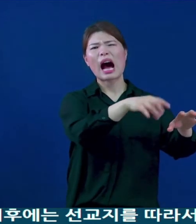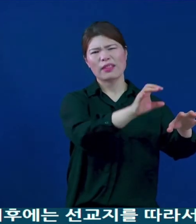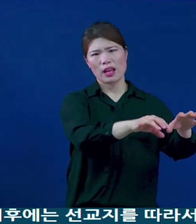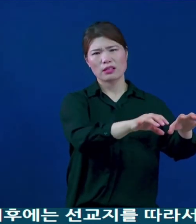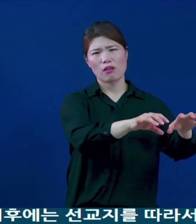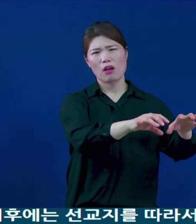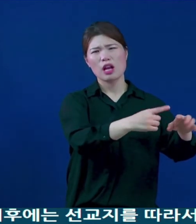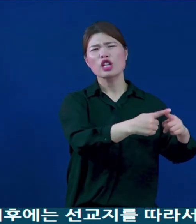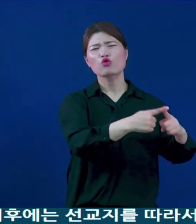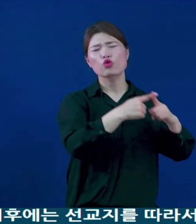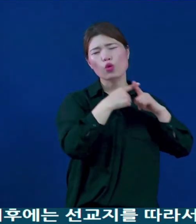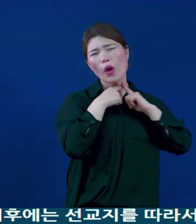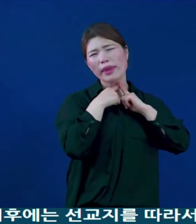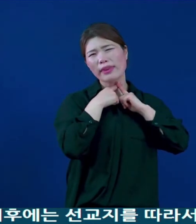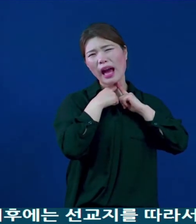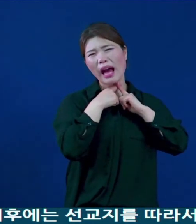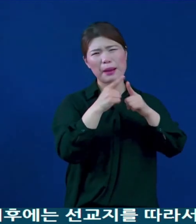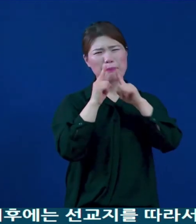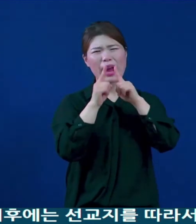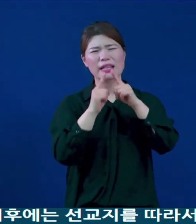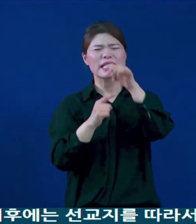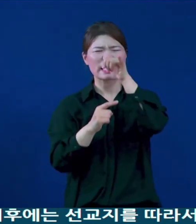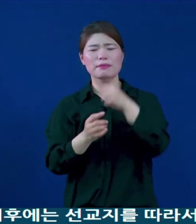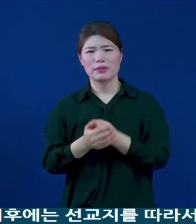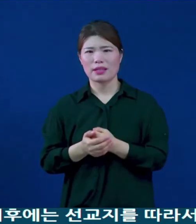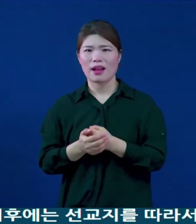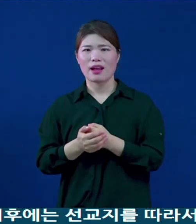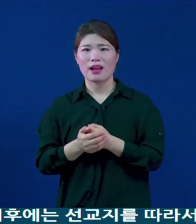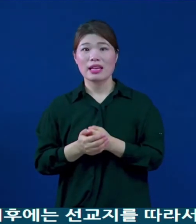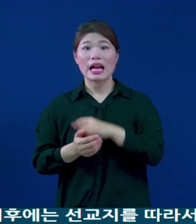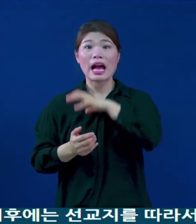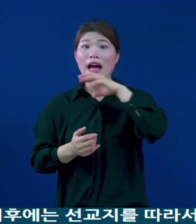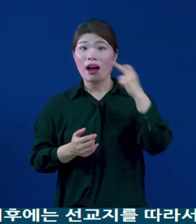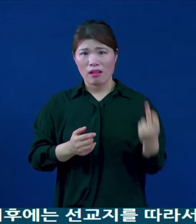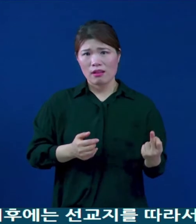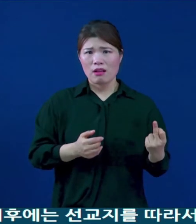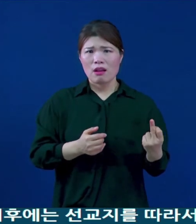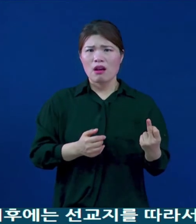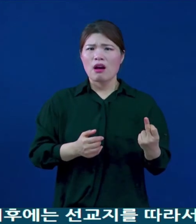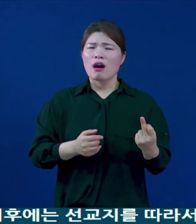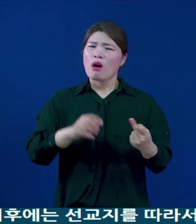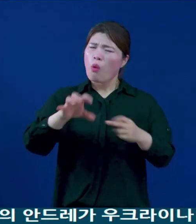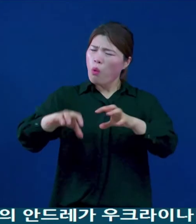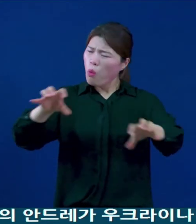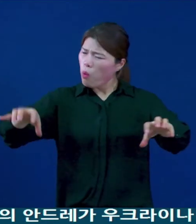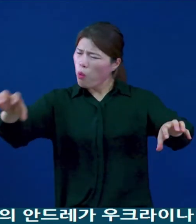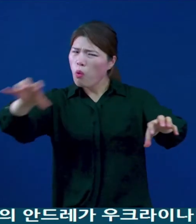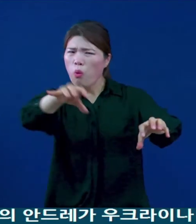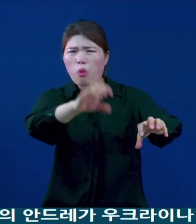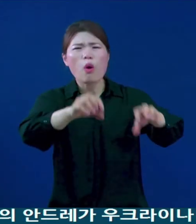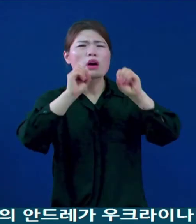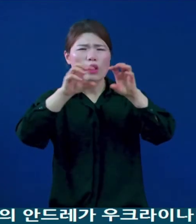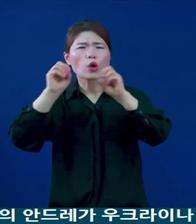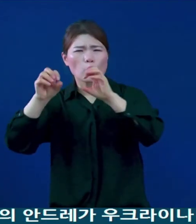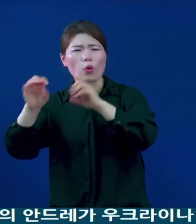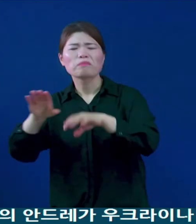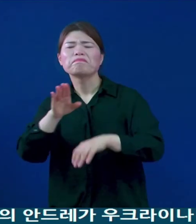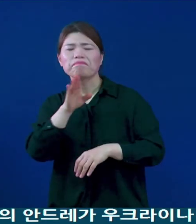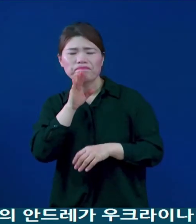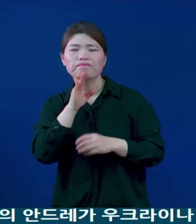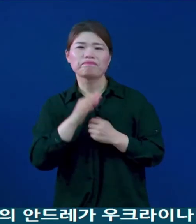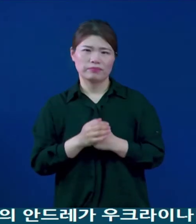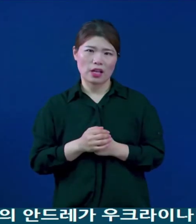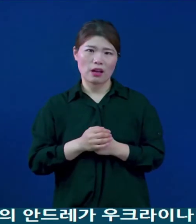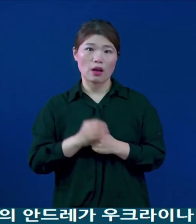그 전승이 있습니다. 아마 여러 지역을 돌아다니면서 선교한 거 틀림이 없습니다. 왜